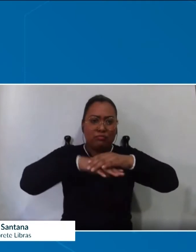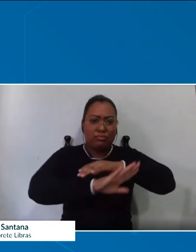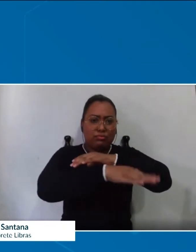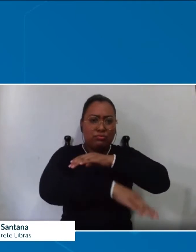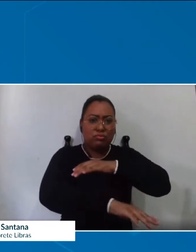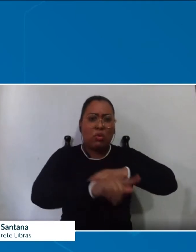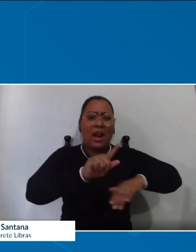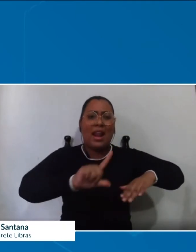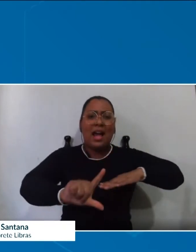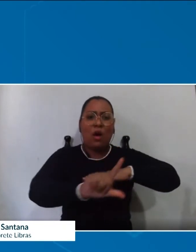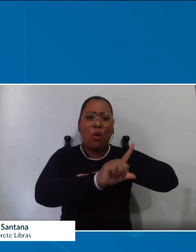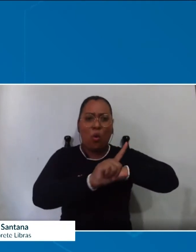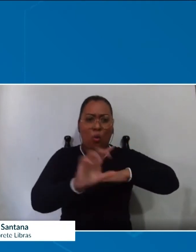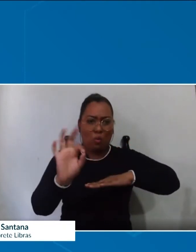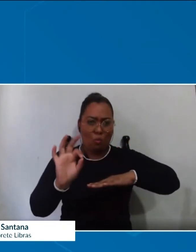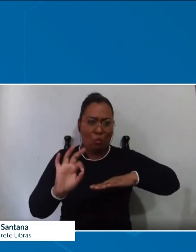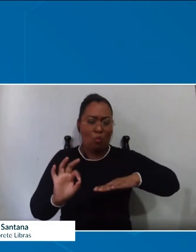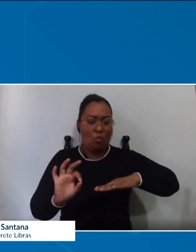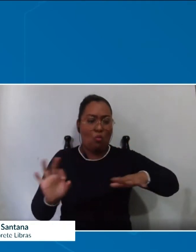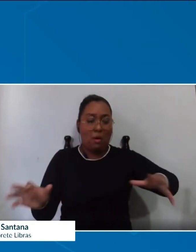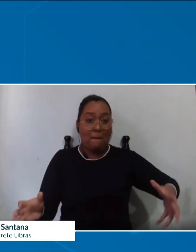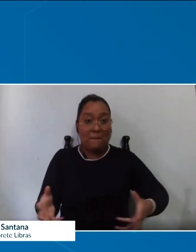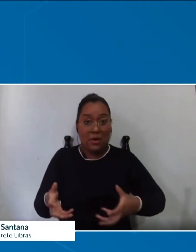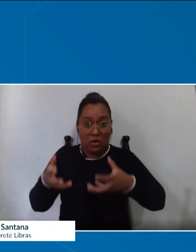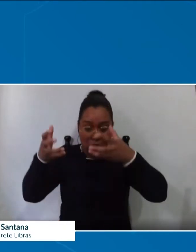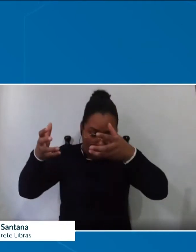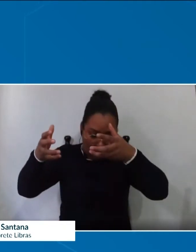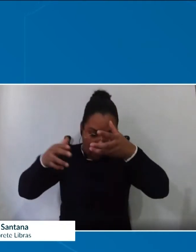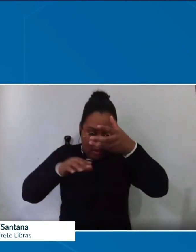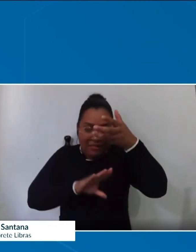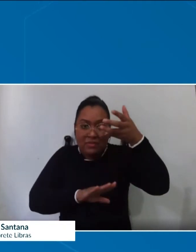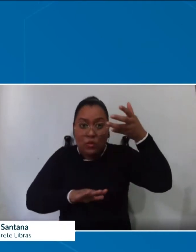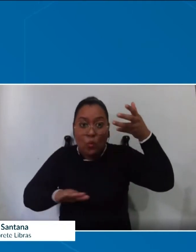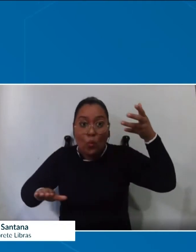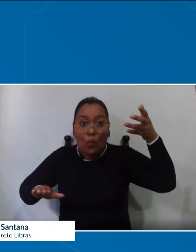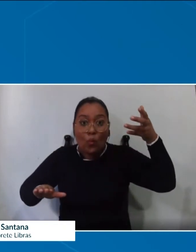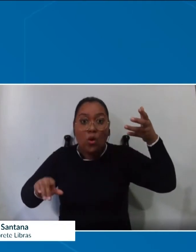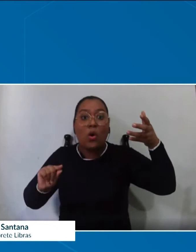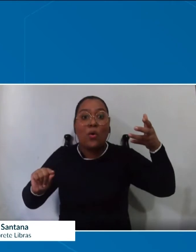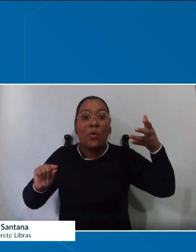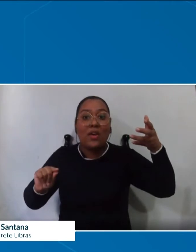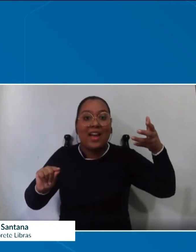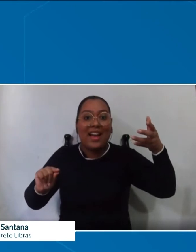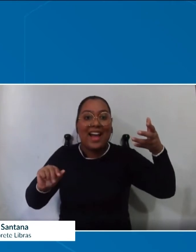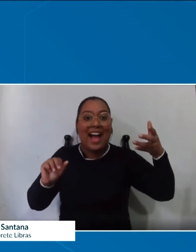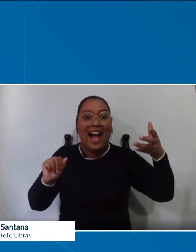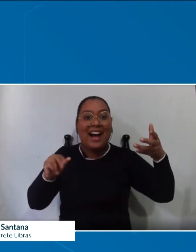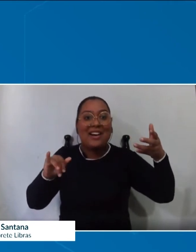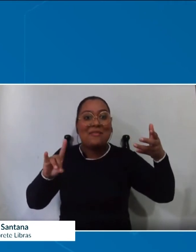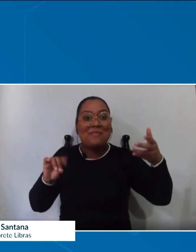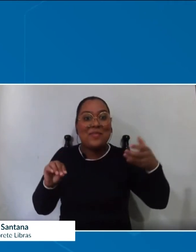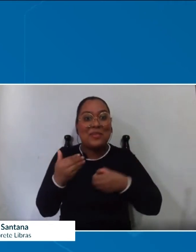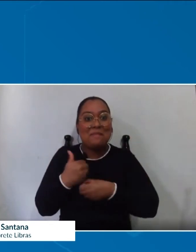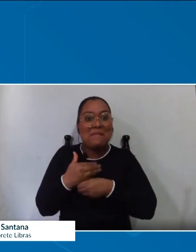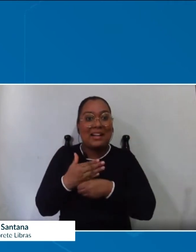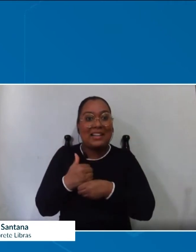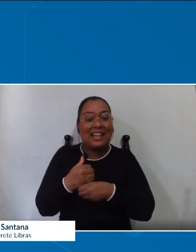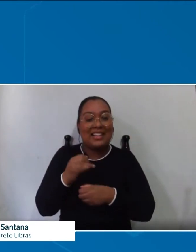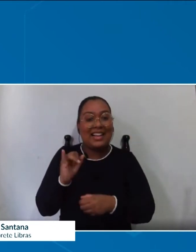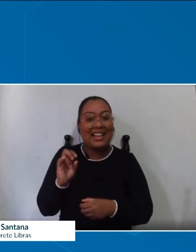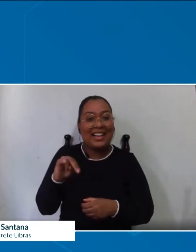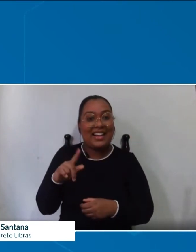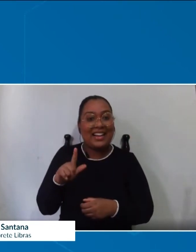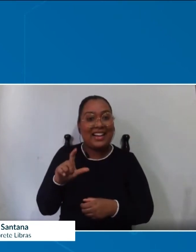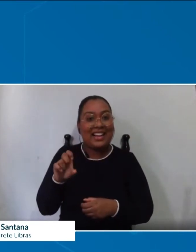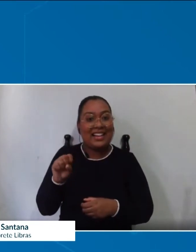tratamento e gerou um amido de batata inglesa, que essa mesma indústria utiliza